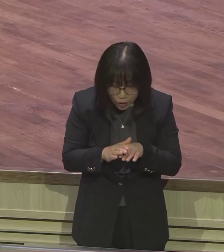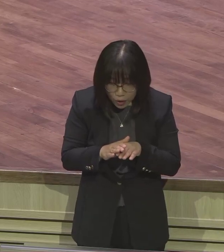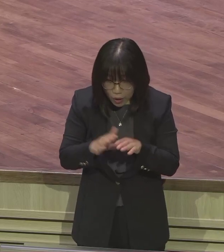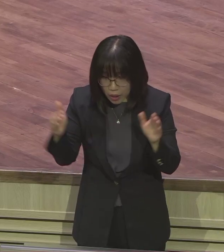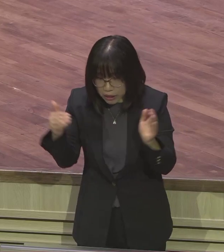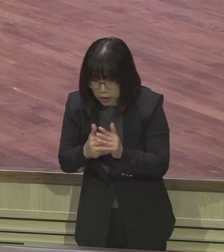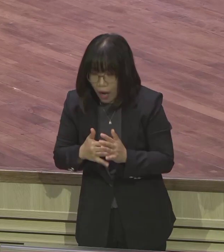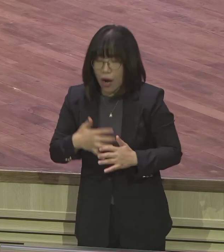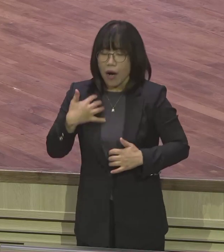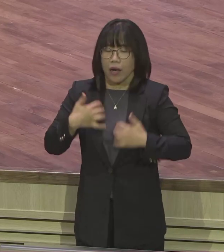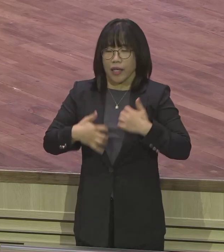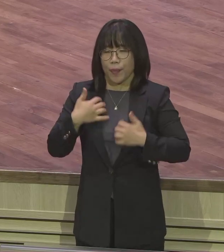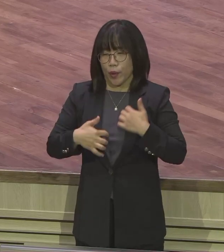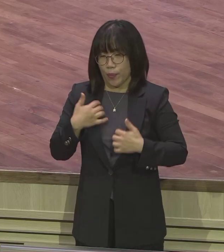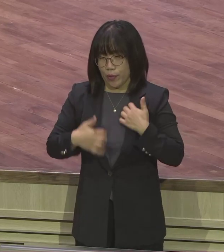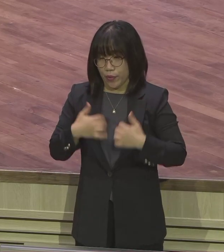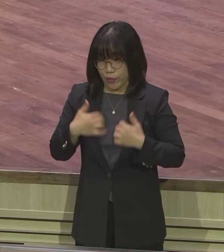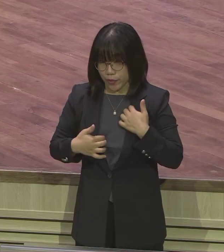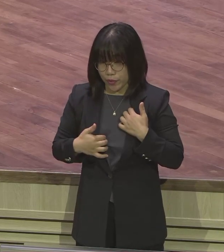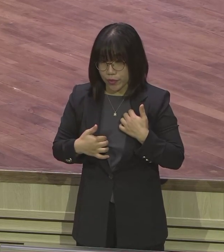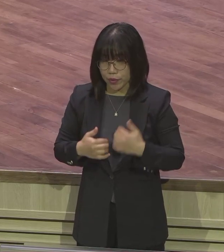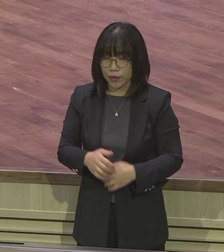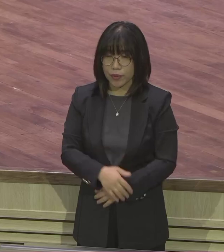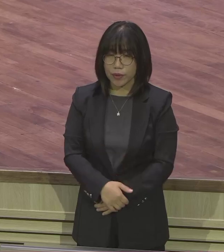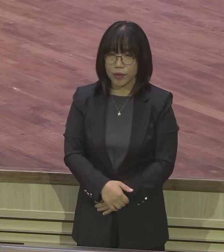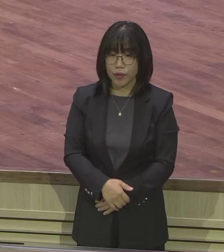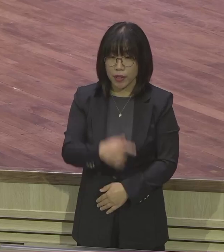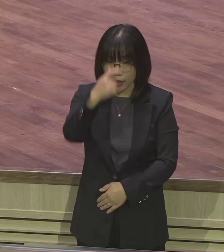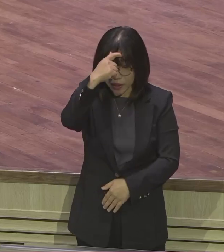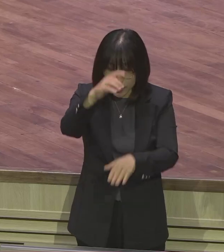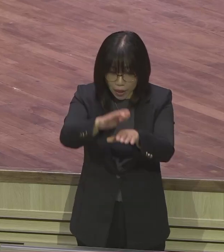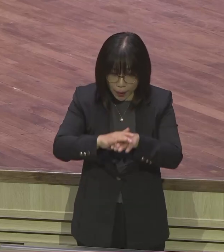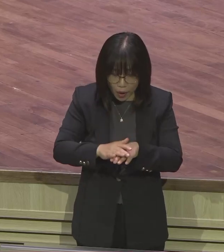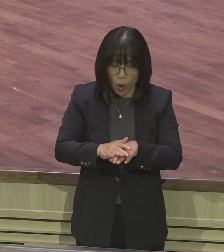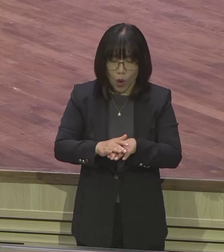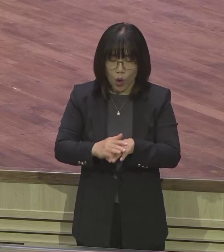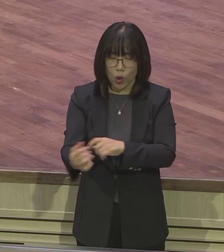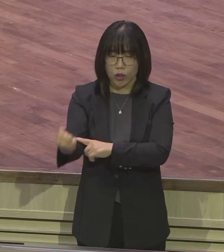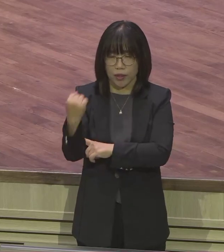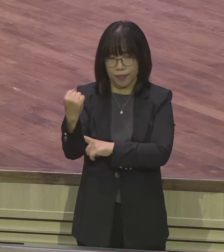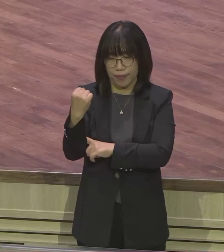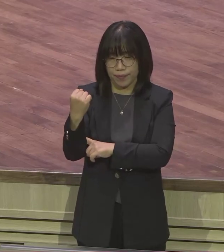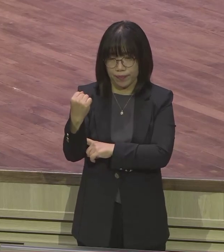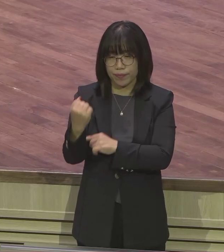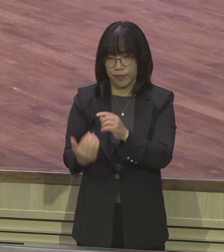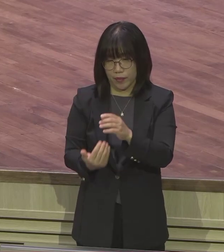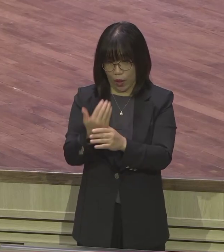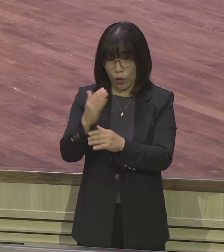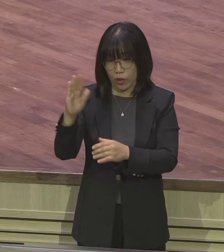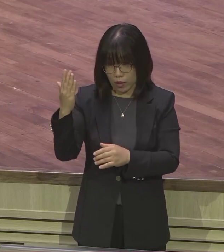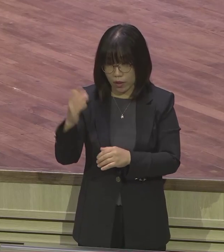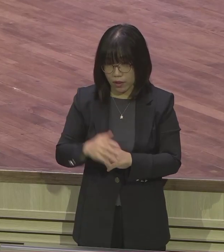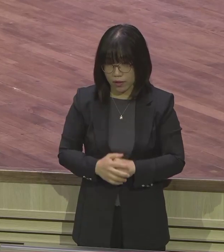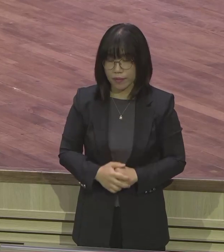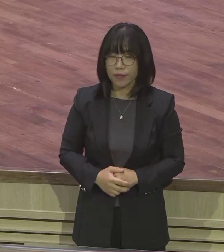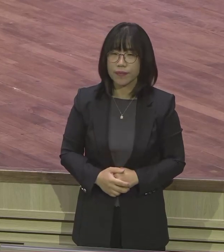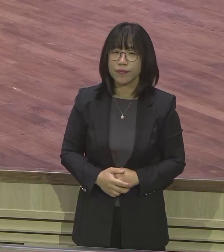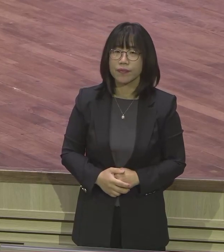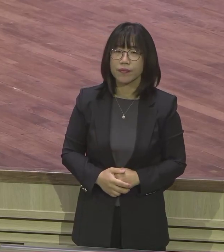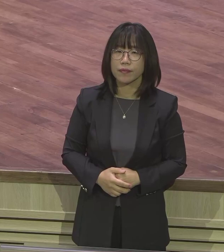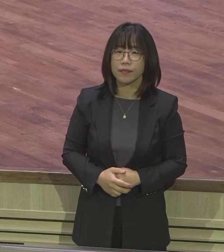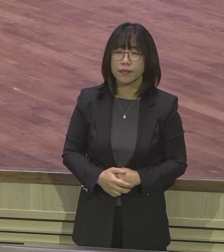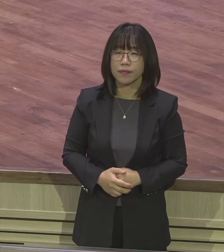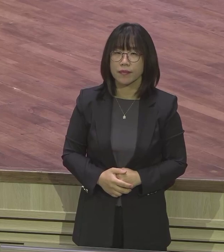딱 답 찾으면 얼마나 당당해 갑니까? 가장 능력 있게 하는 이 일하는 사역자는요, 기쁘게 일하는 사람, 기쁘게